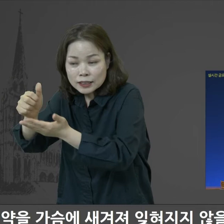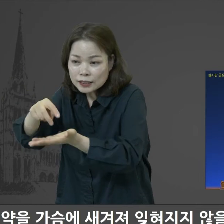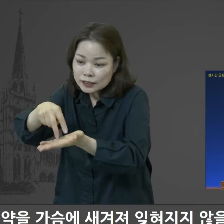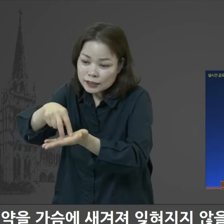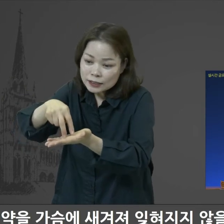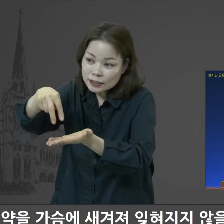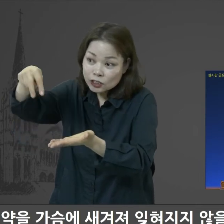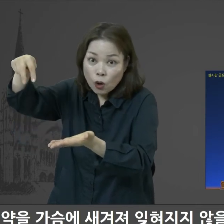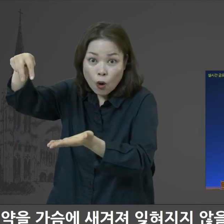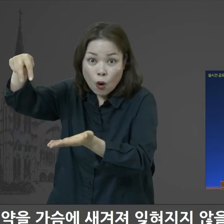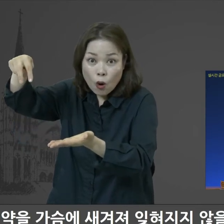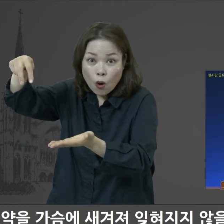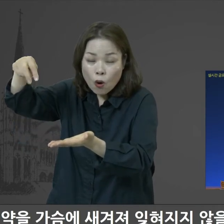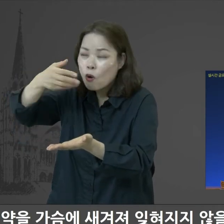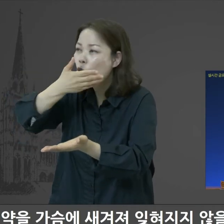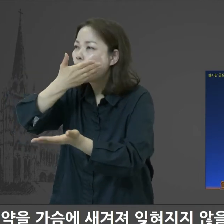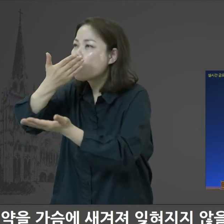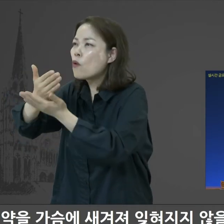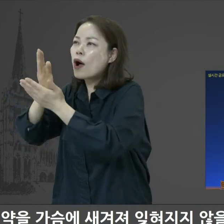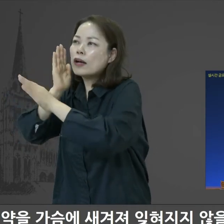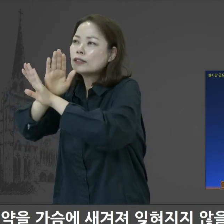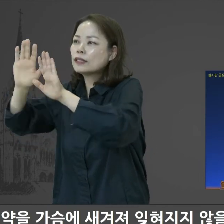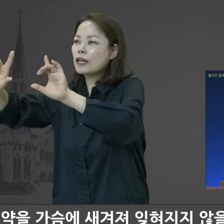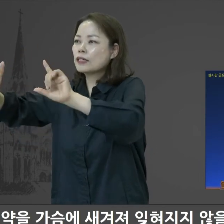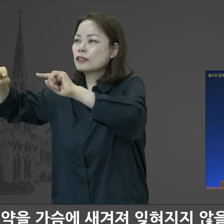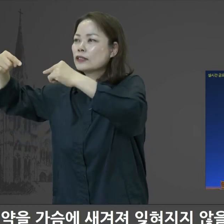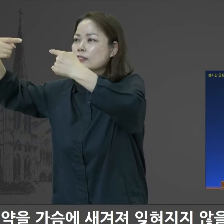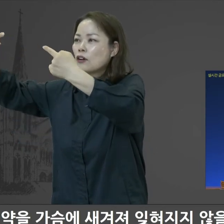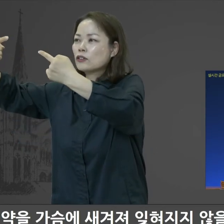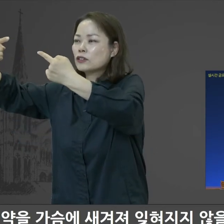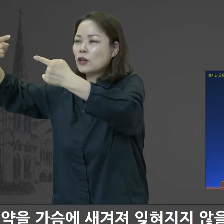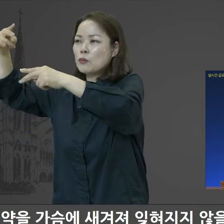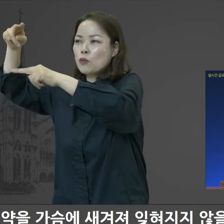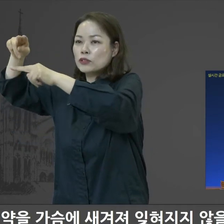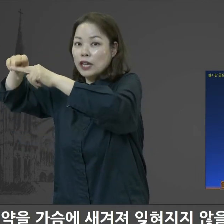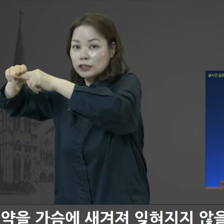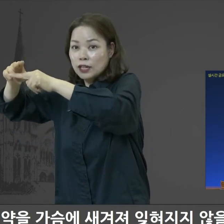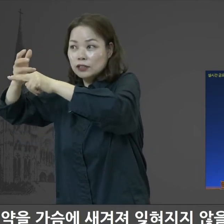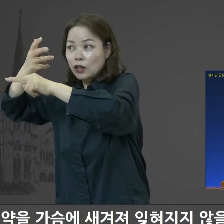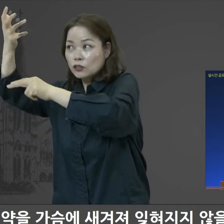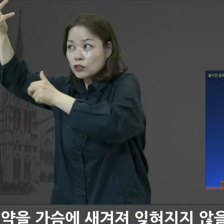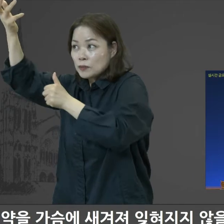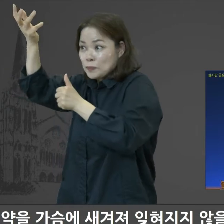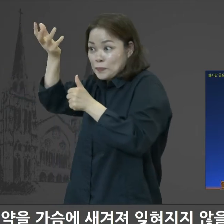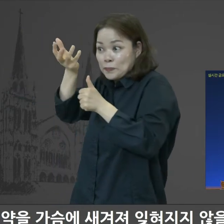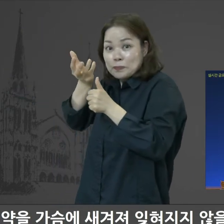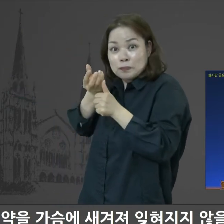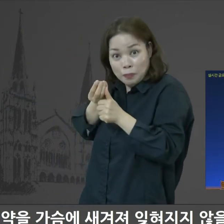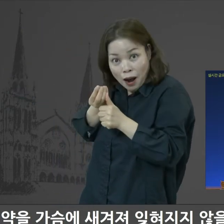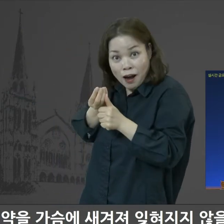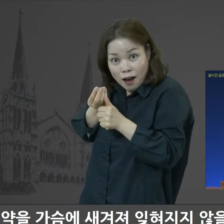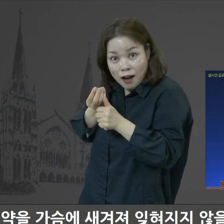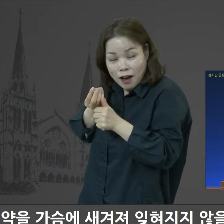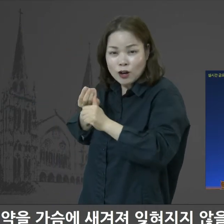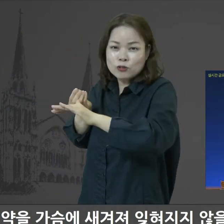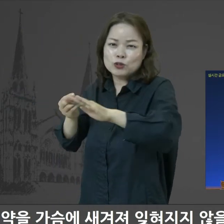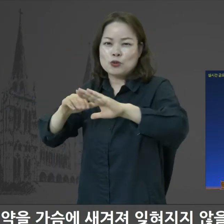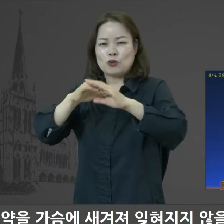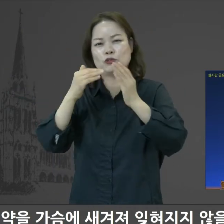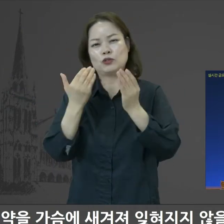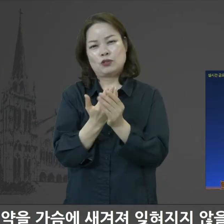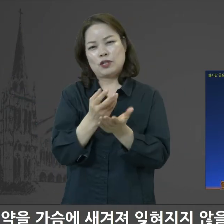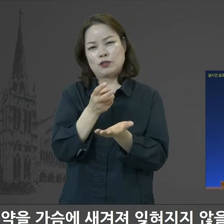승천하신 다음, 보좌 위에 앉으신 다음 성령님을 주심으로 성령님이 우리 안에 역사하셔서 온전한